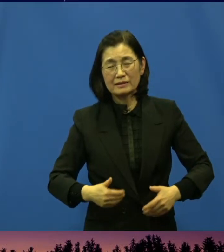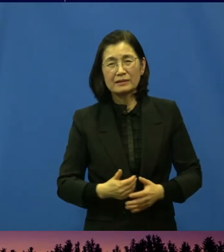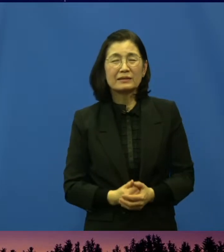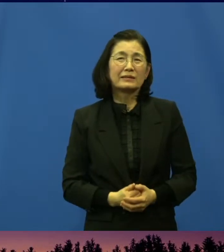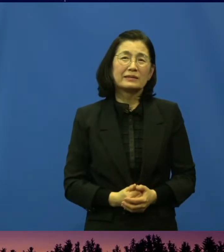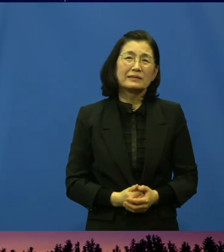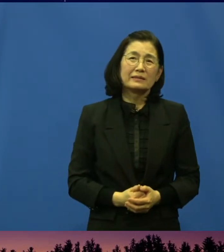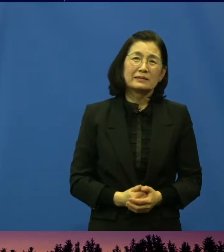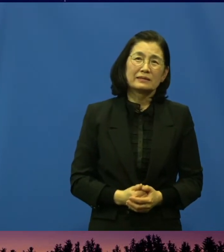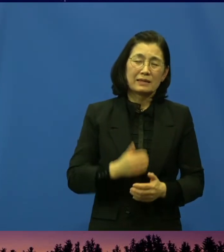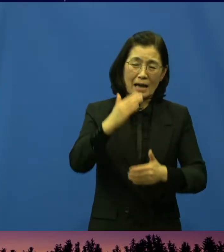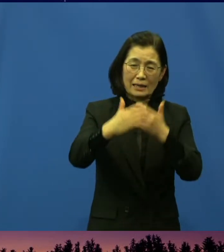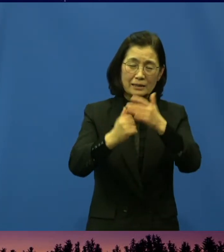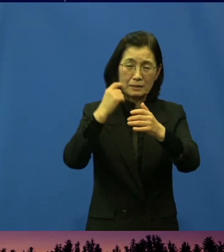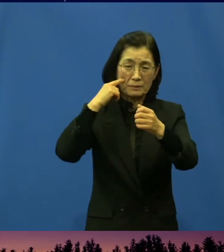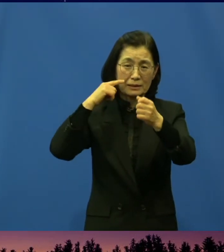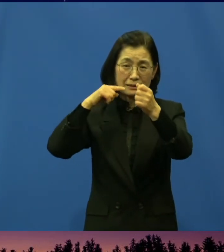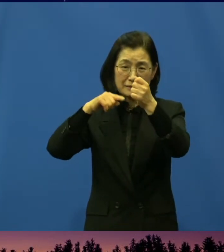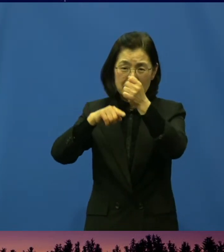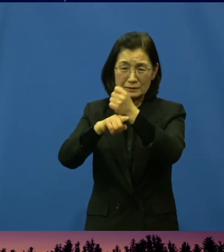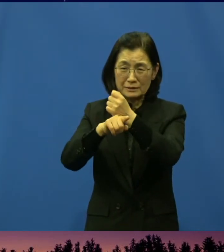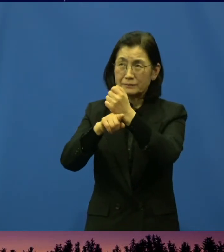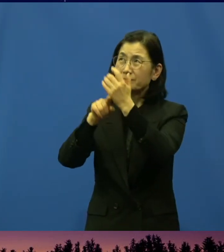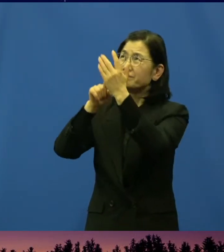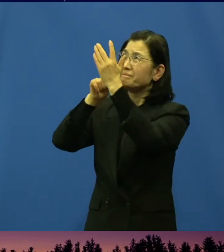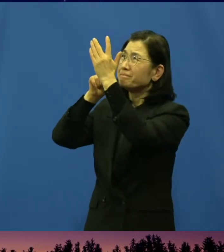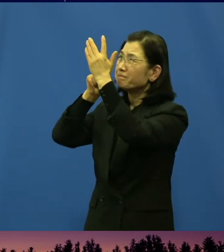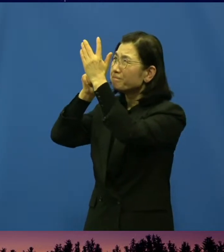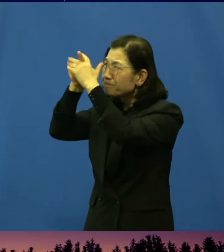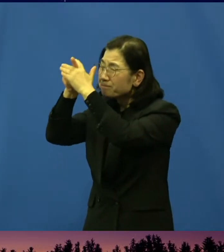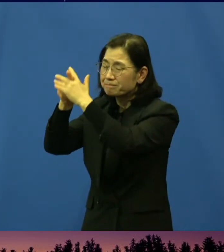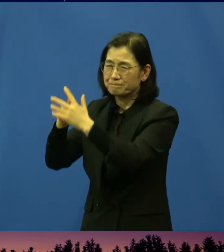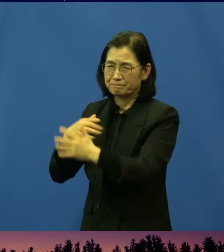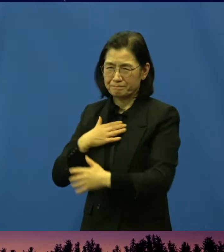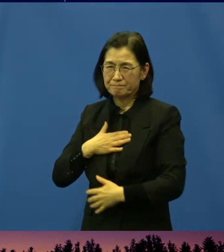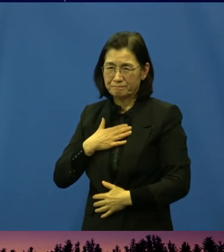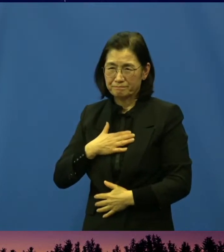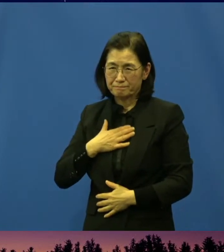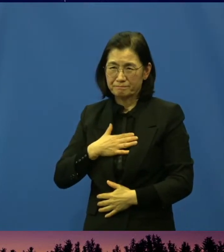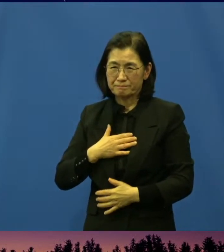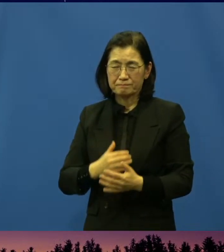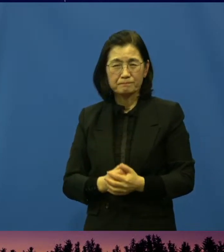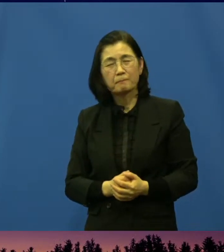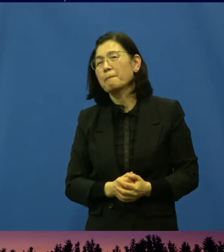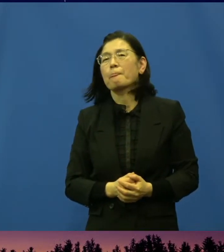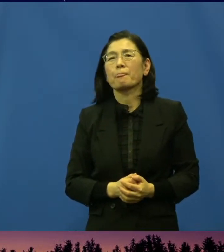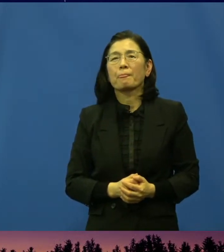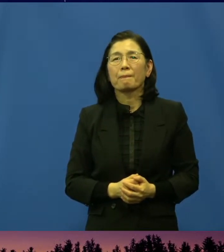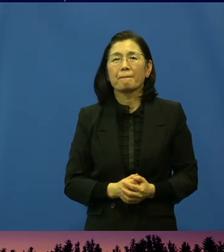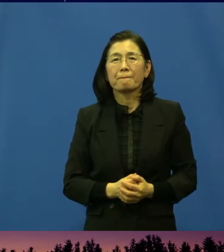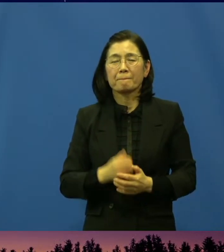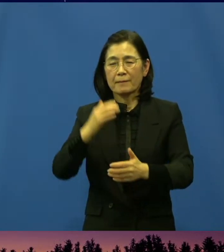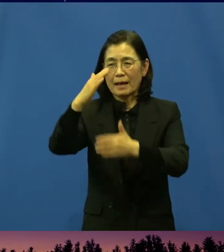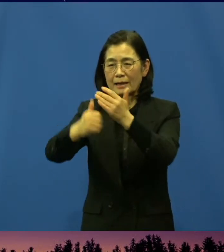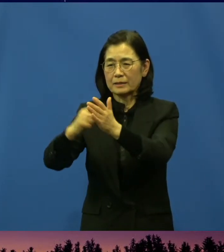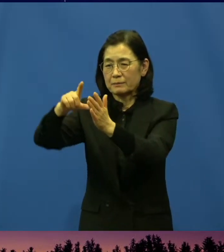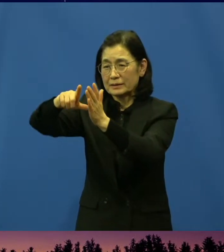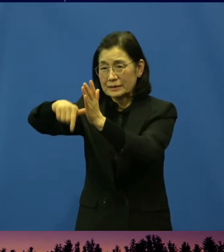그러니까 하나님의 뜻을 아는 거예요. 큰 틀을 아는 거예요. 하나님이 내 시간의 속에서 카이로스의 시간에